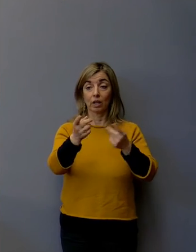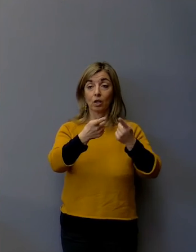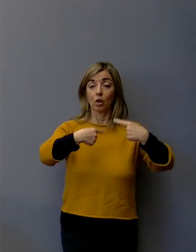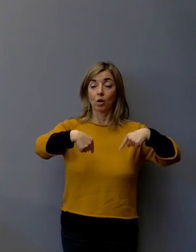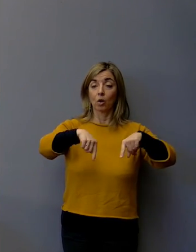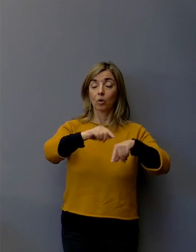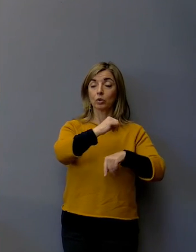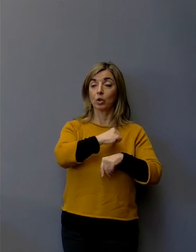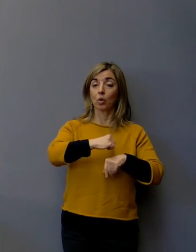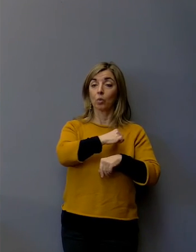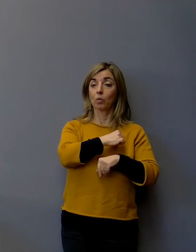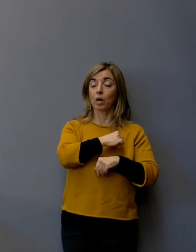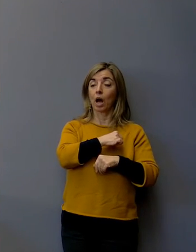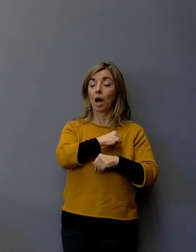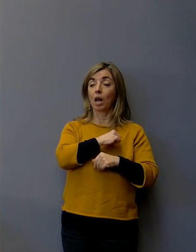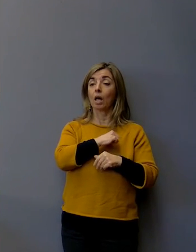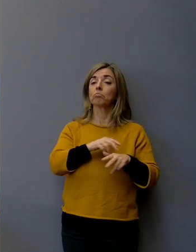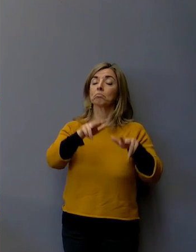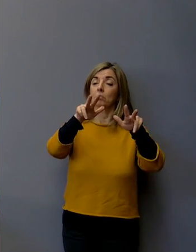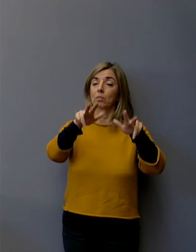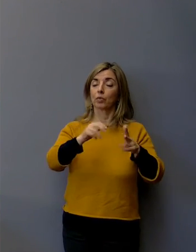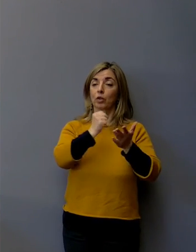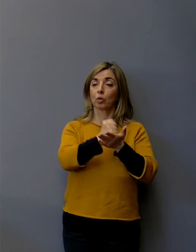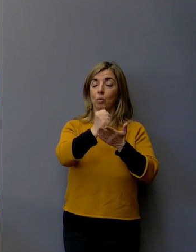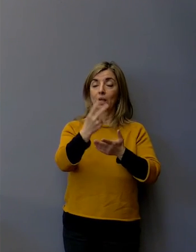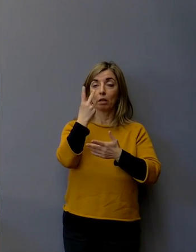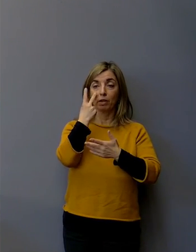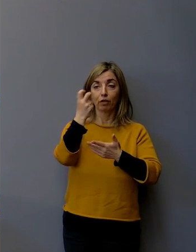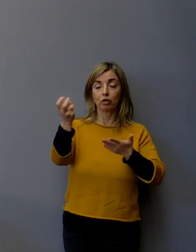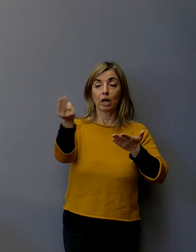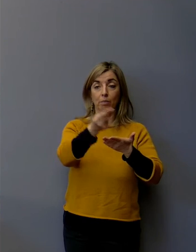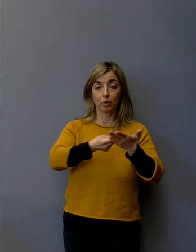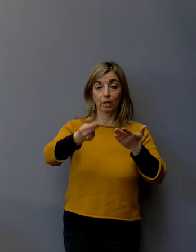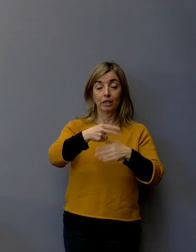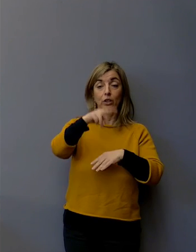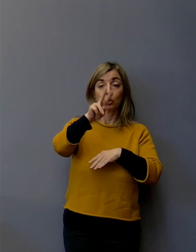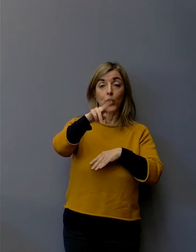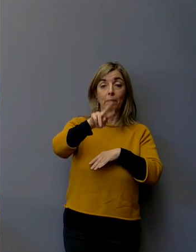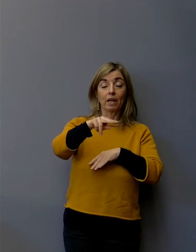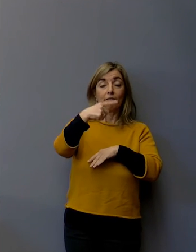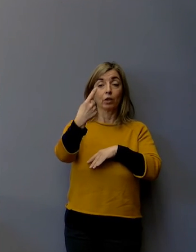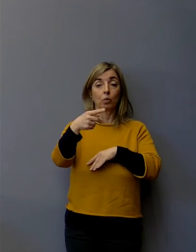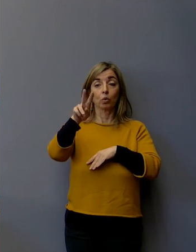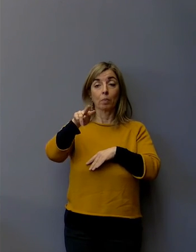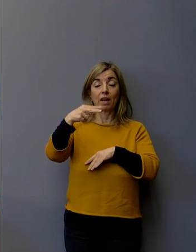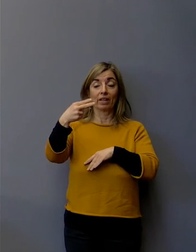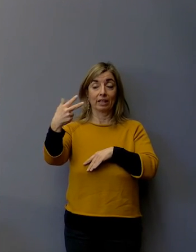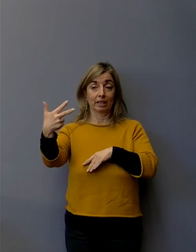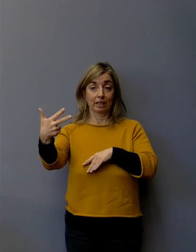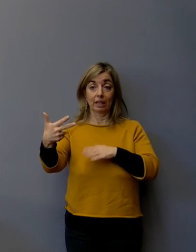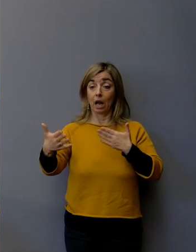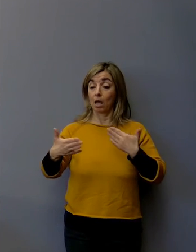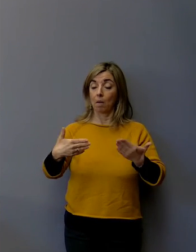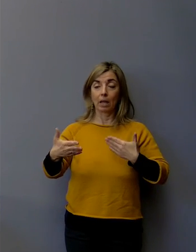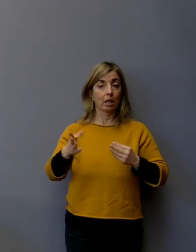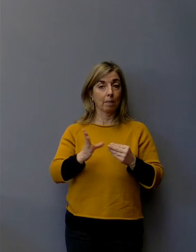approva la delibera documenti provvisionali programmatici 2021 2023 immediatamente esecutiva